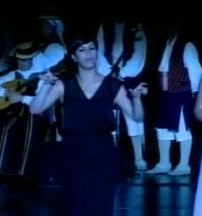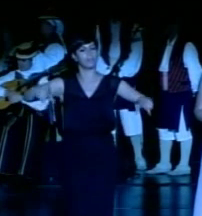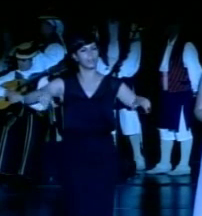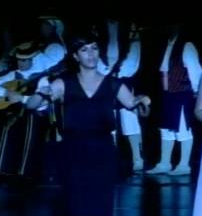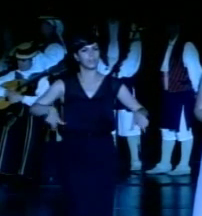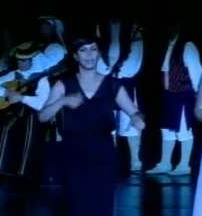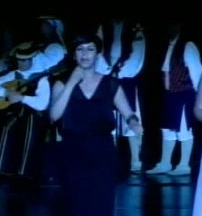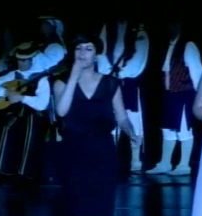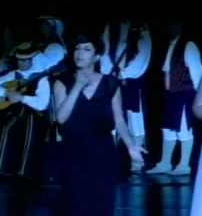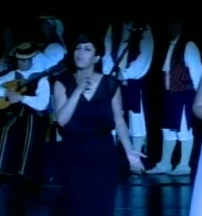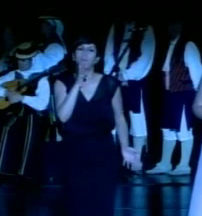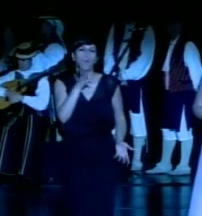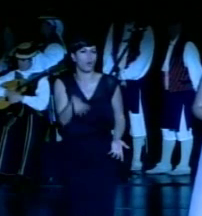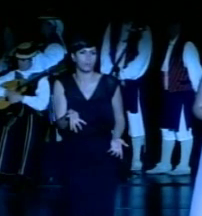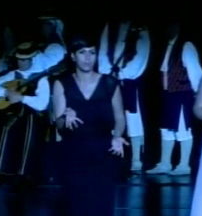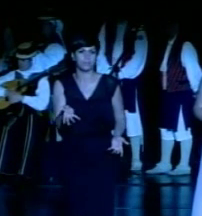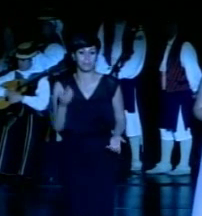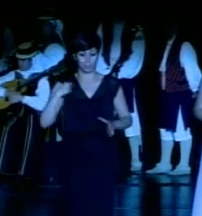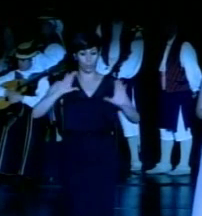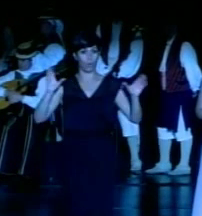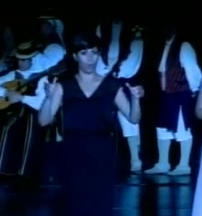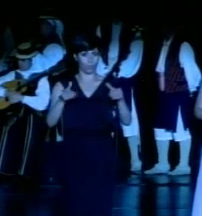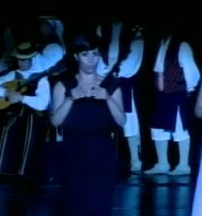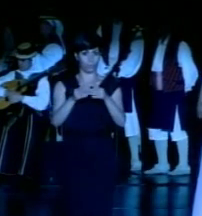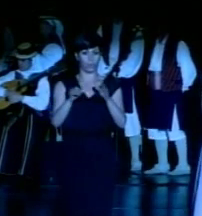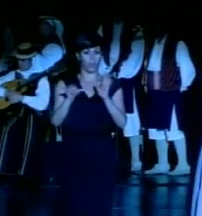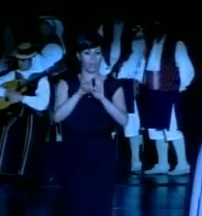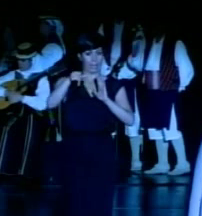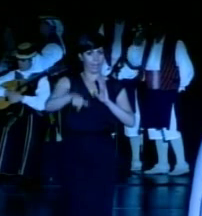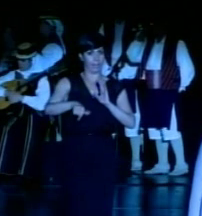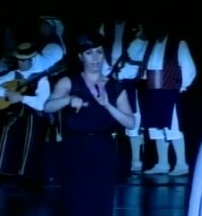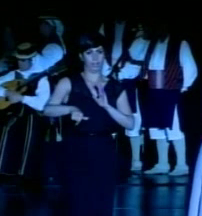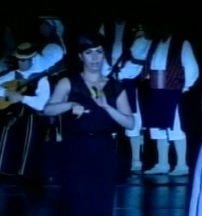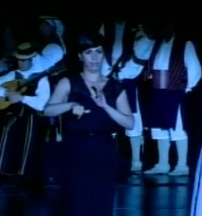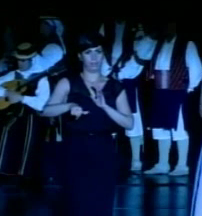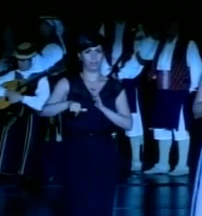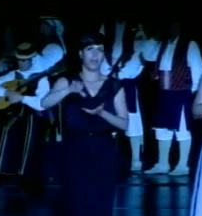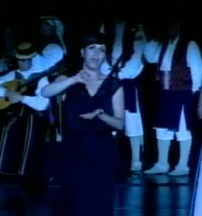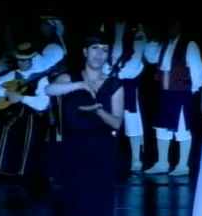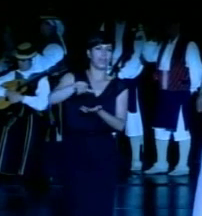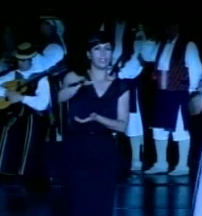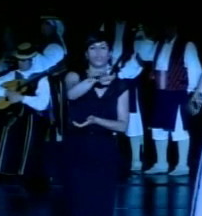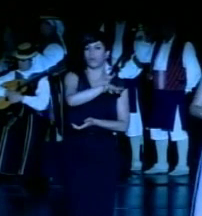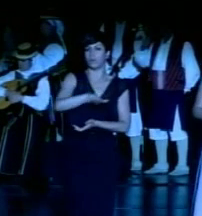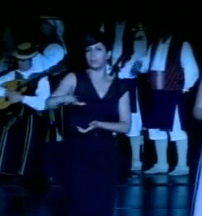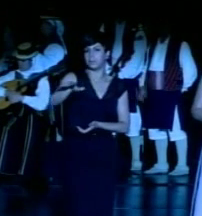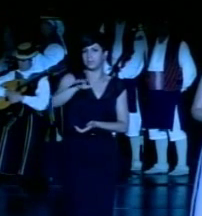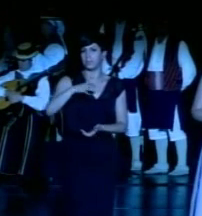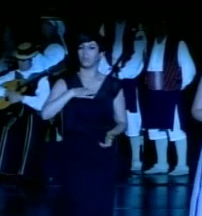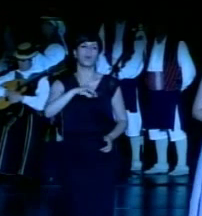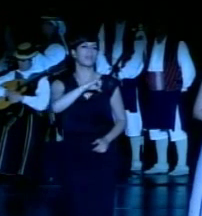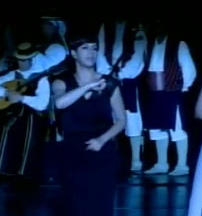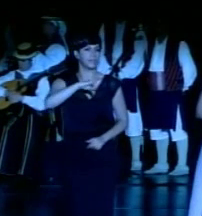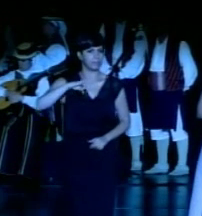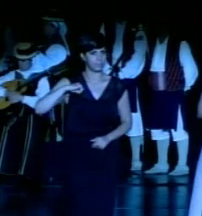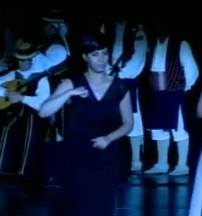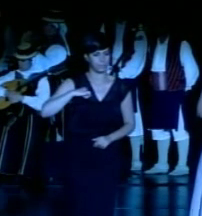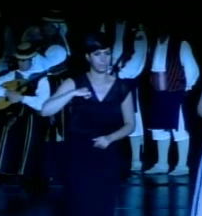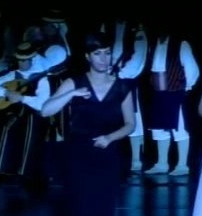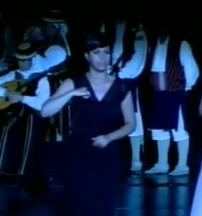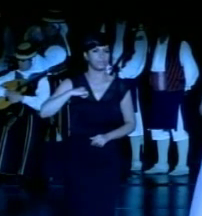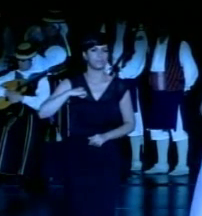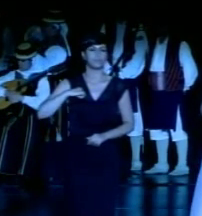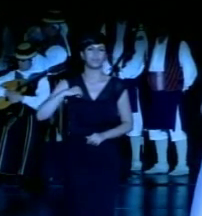Burgos, porque les alojamos muy cerquita de aquí, por fin en el centro, que hoy pueden tener su independencia para entrar y salir,